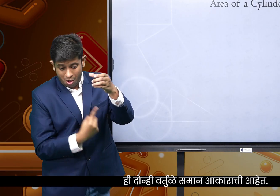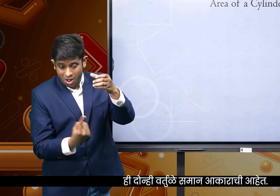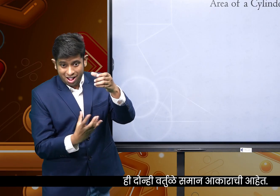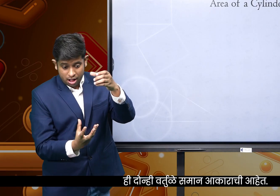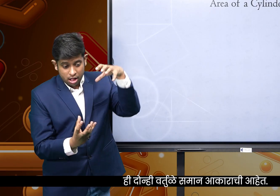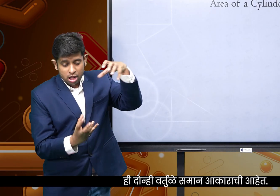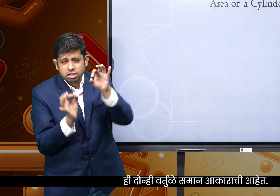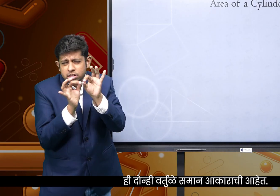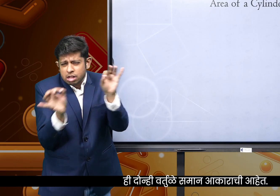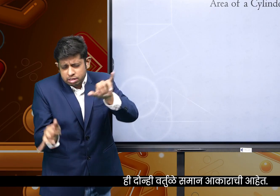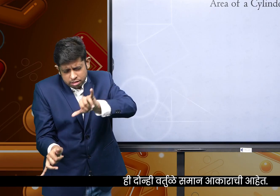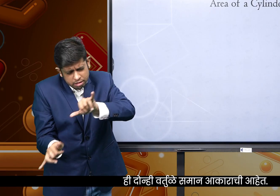आहेत।